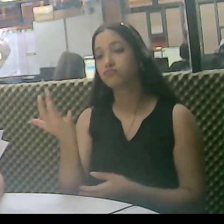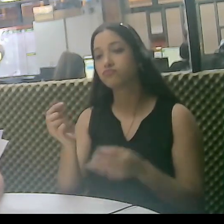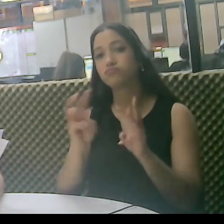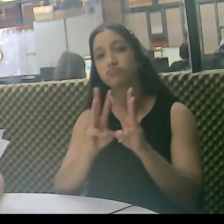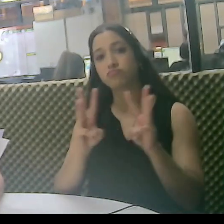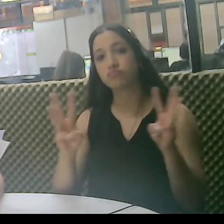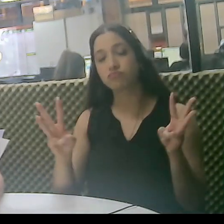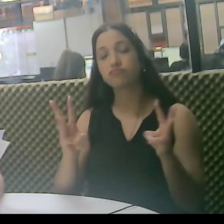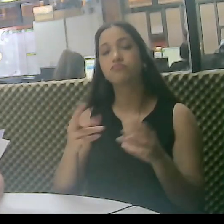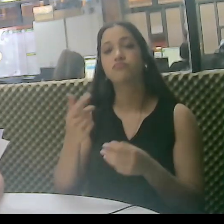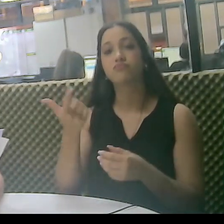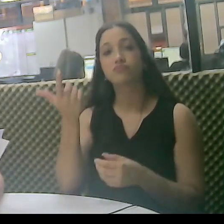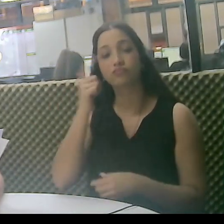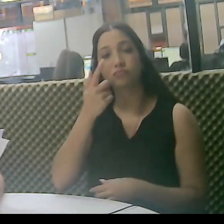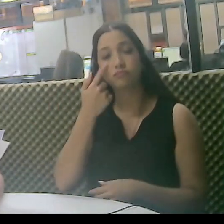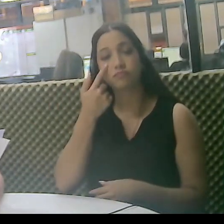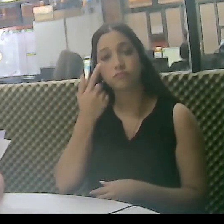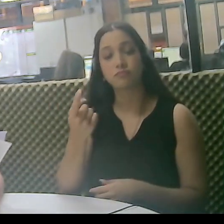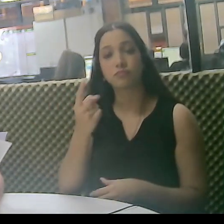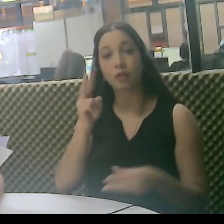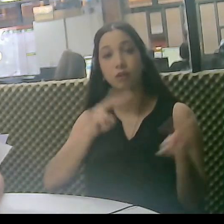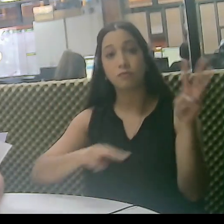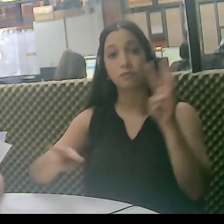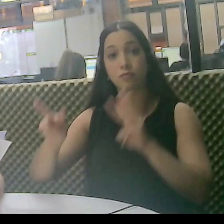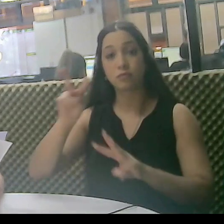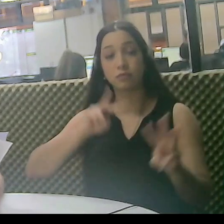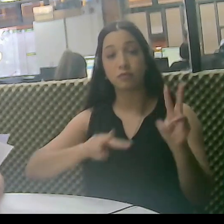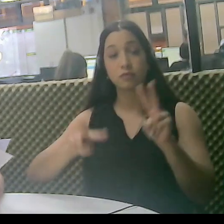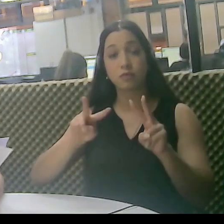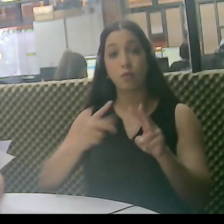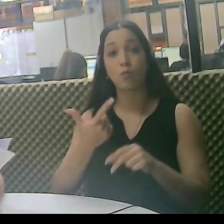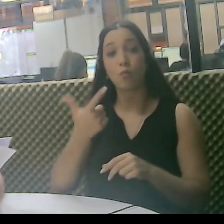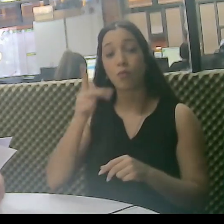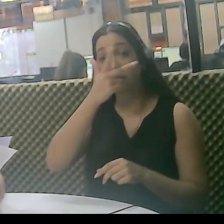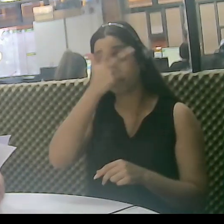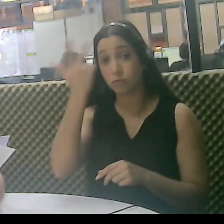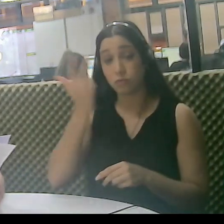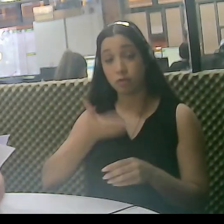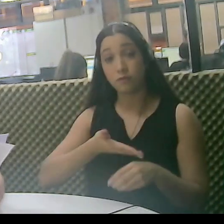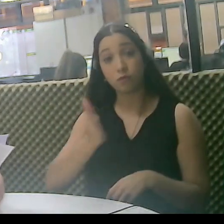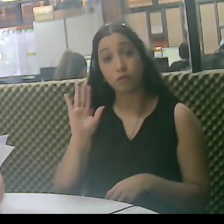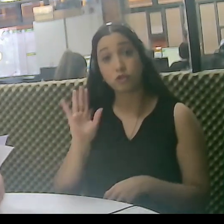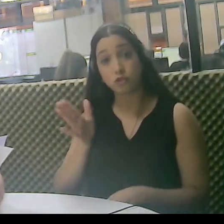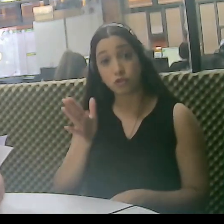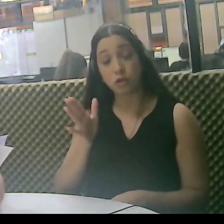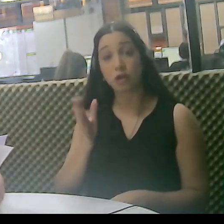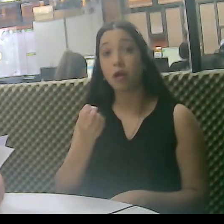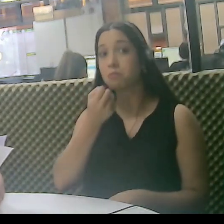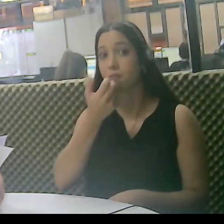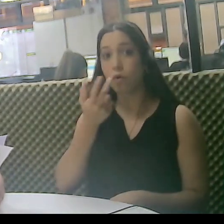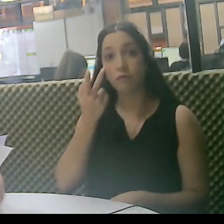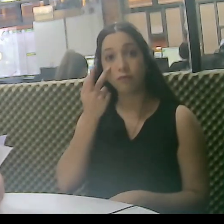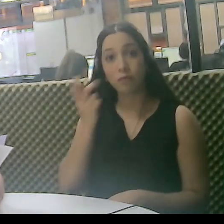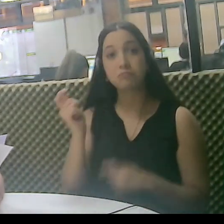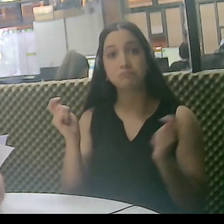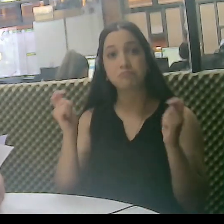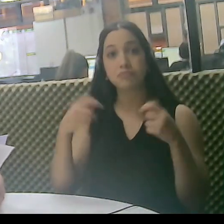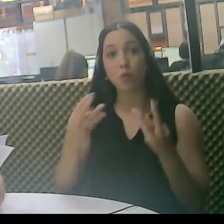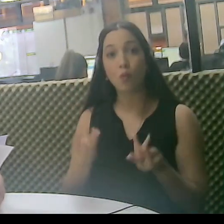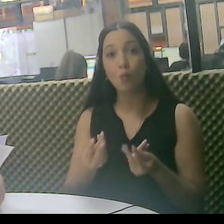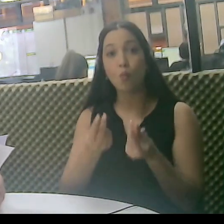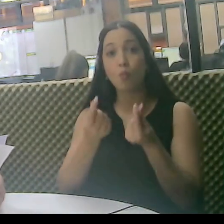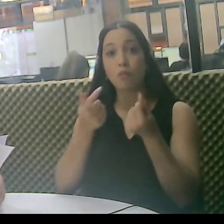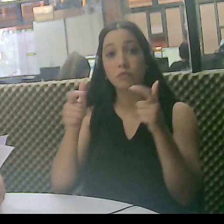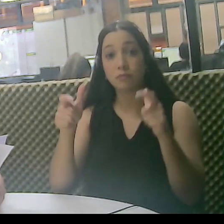internet que mostram avaliações de outros clientes que já estiveram no local e que podem ser um bom indicador sobre a qualidade